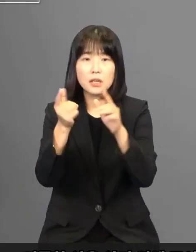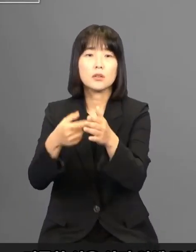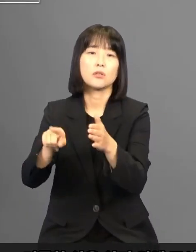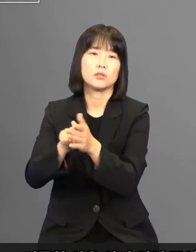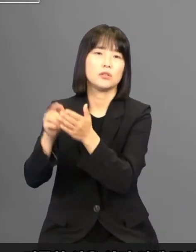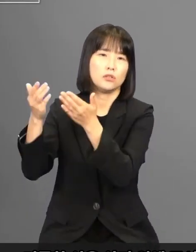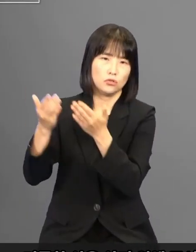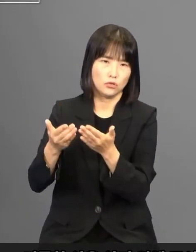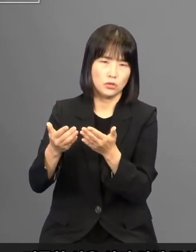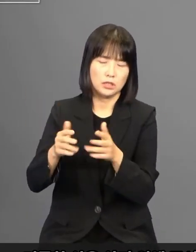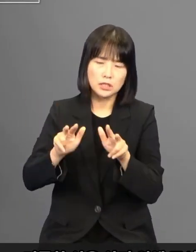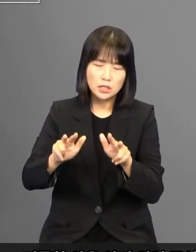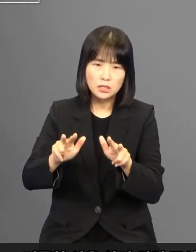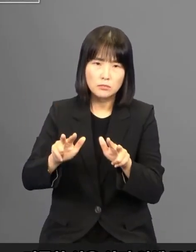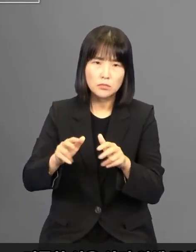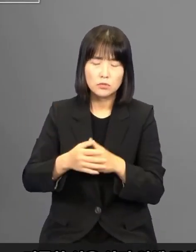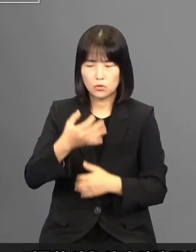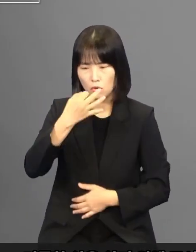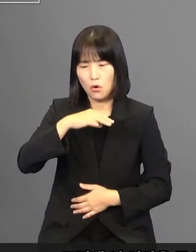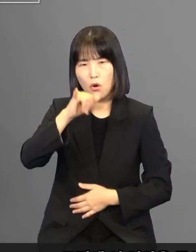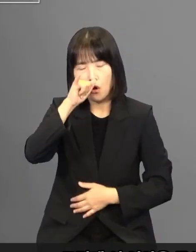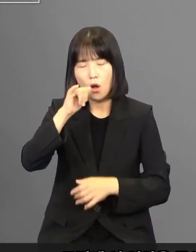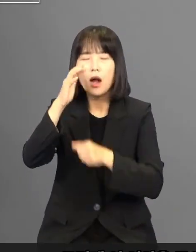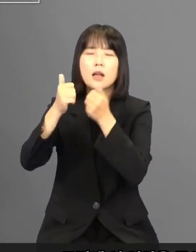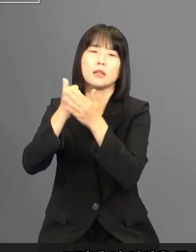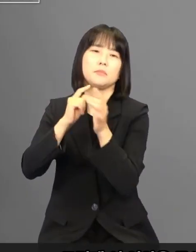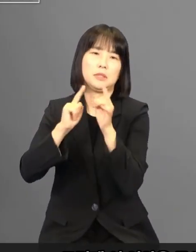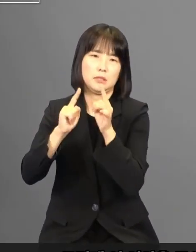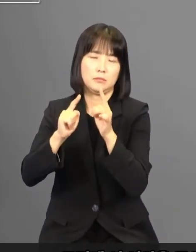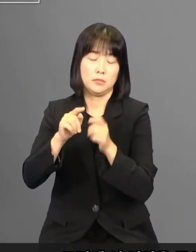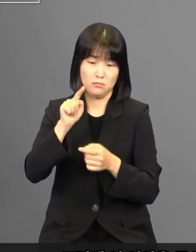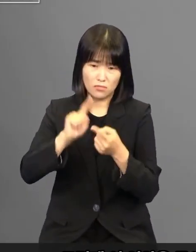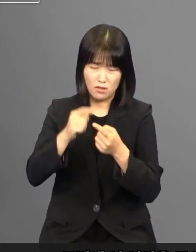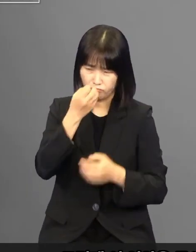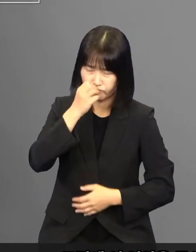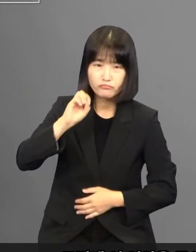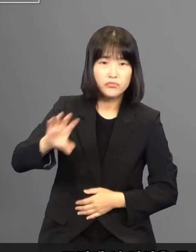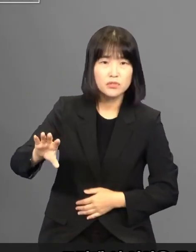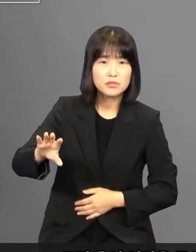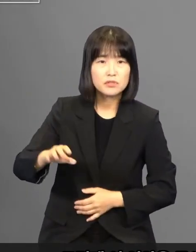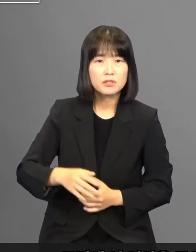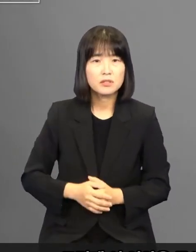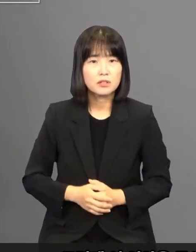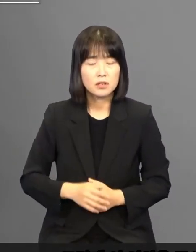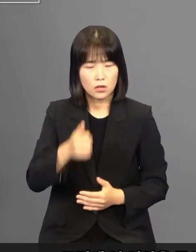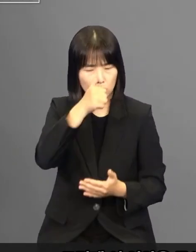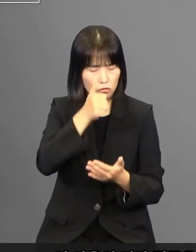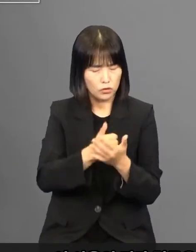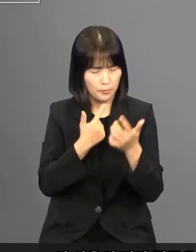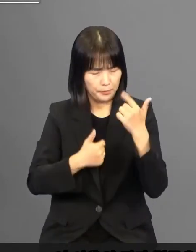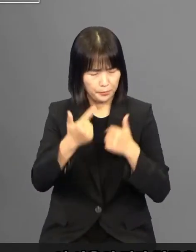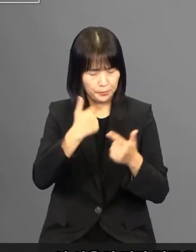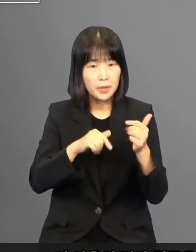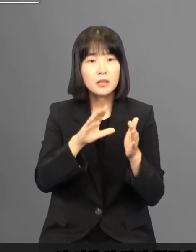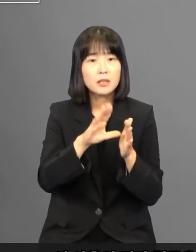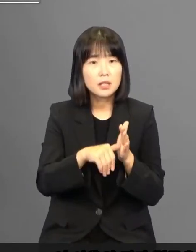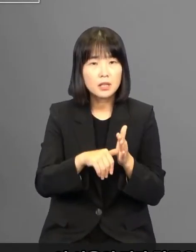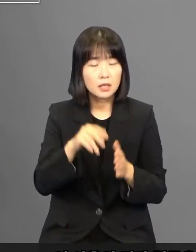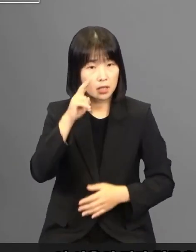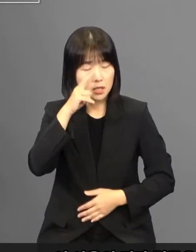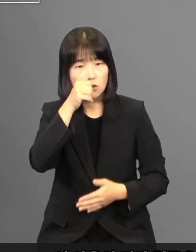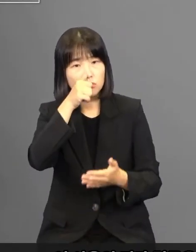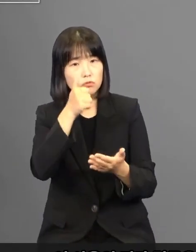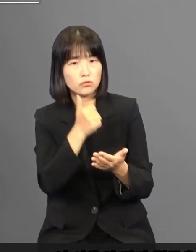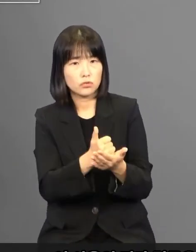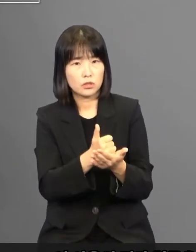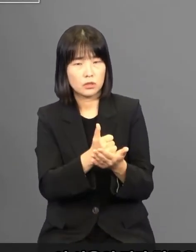주신 지금도 유효한 하나님의 말씀입니다. 그런데 이 언약을 무시하고 우리가 죄를 범죄했을 때 이 사울의 죄가